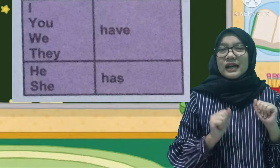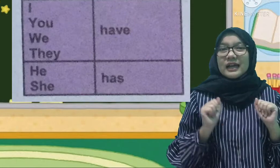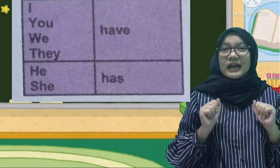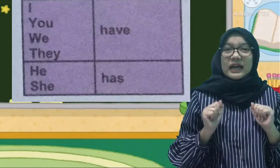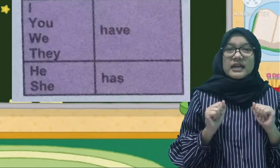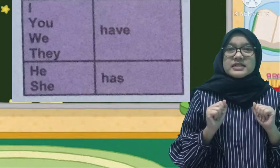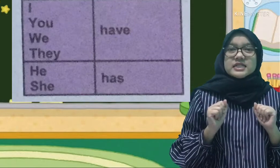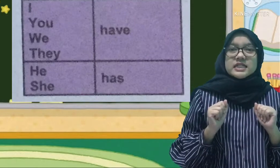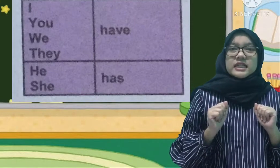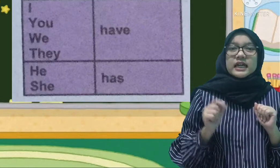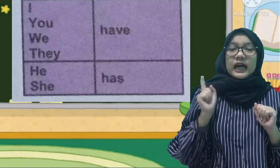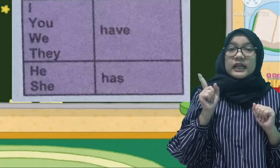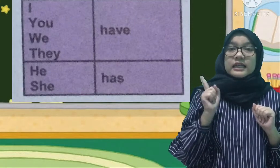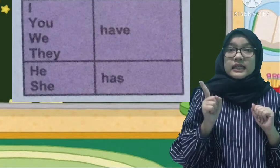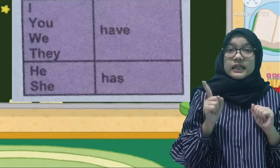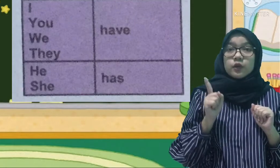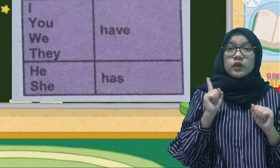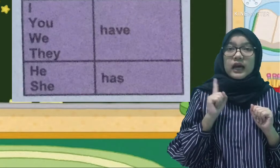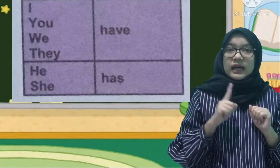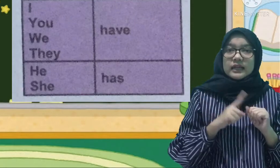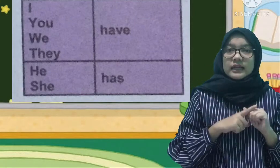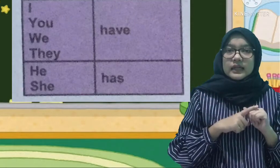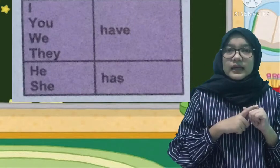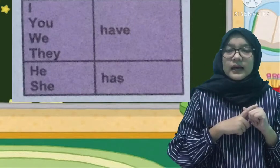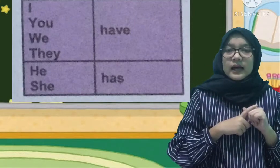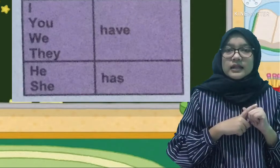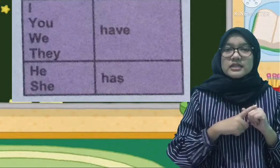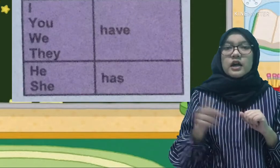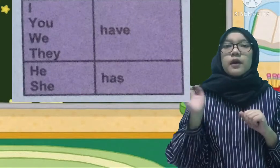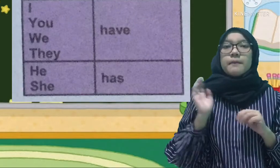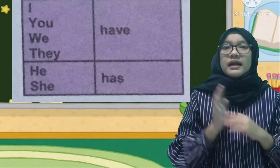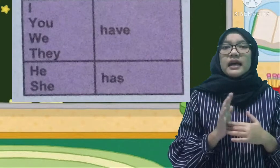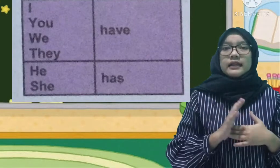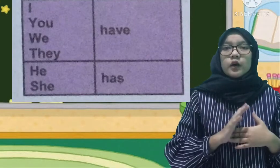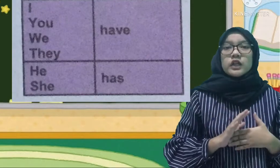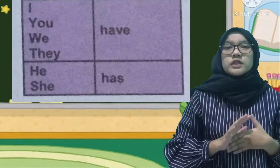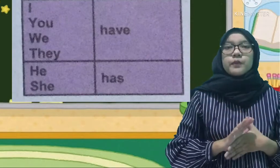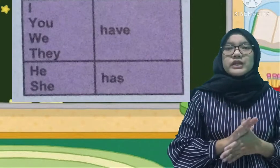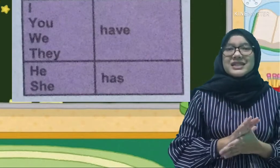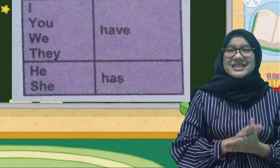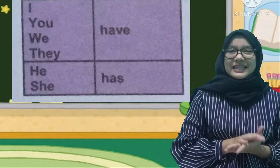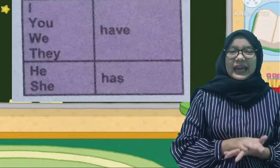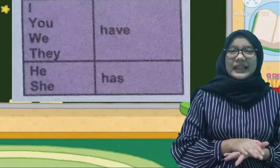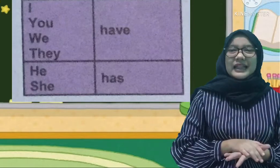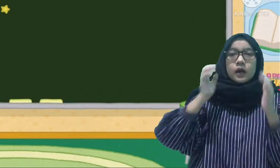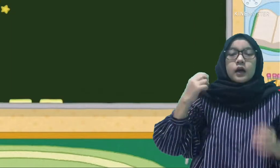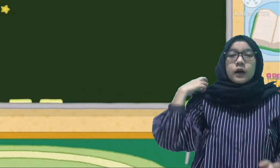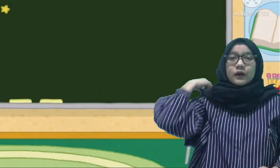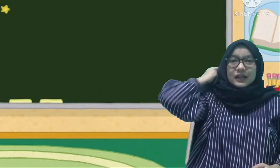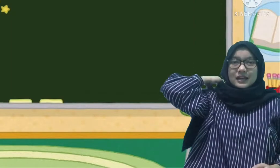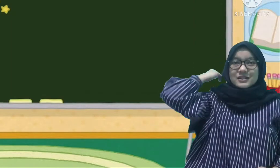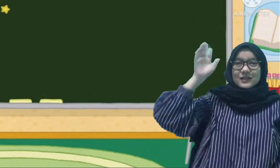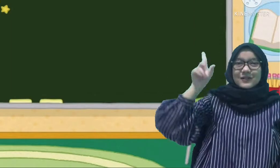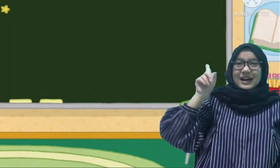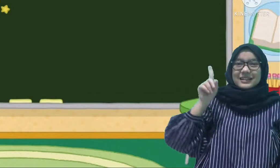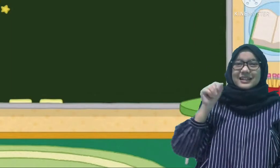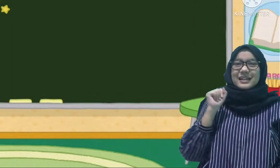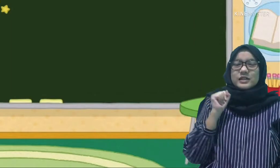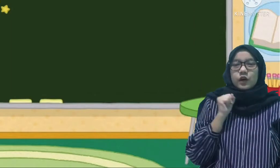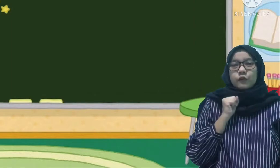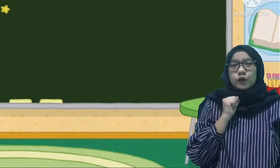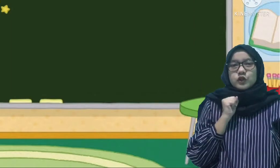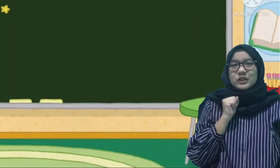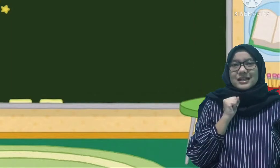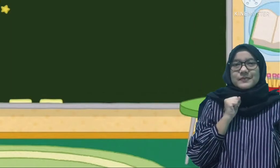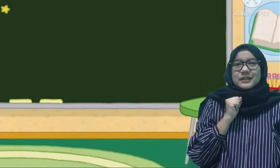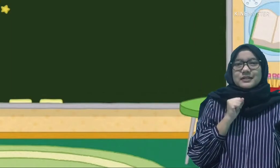berpasangan dengan has. Jika digunakan di jawaban atau responsesnya. Okay, so I think